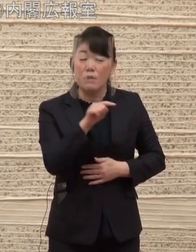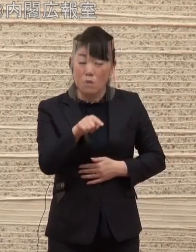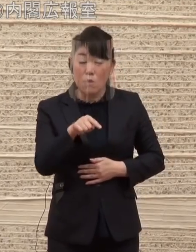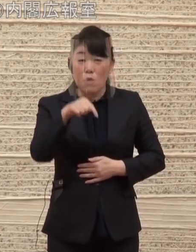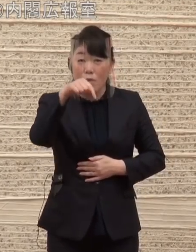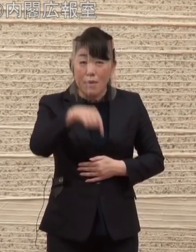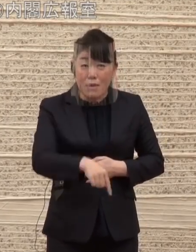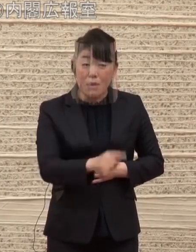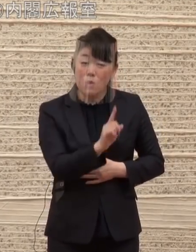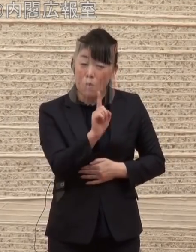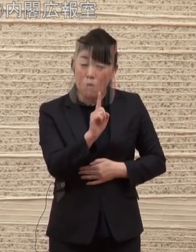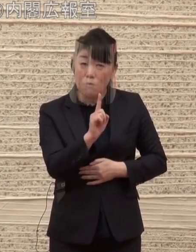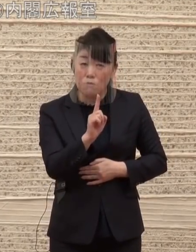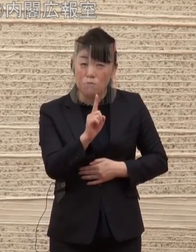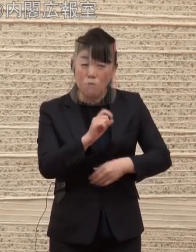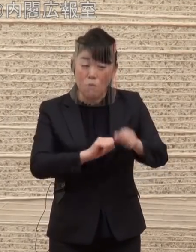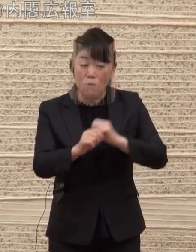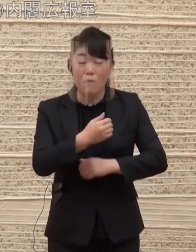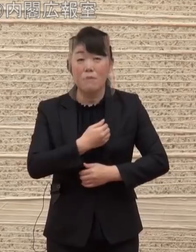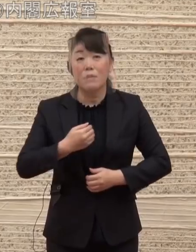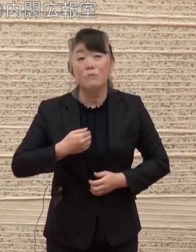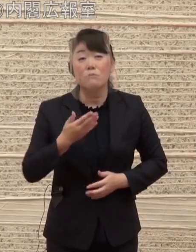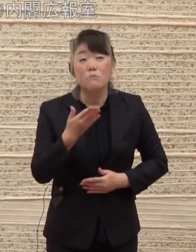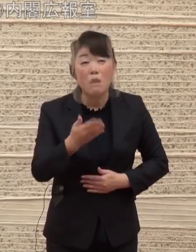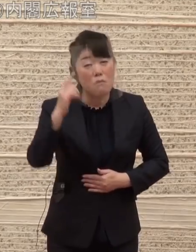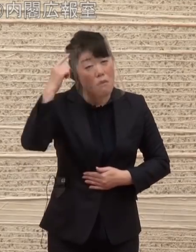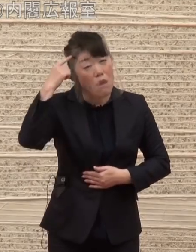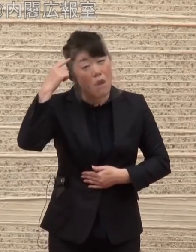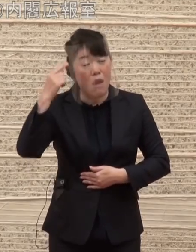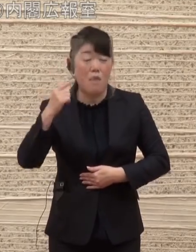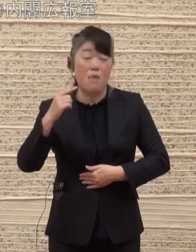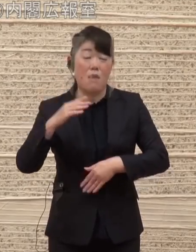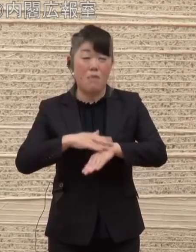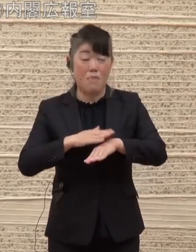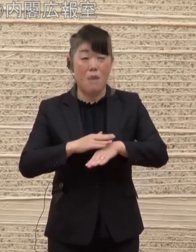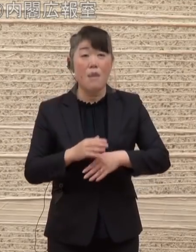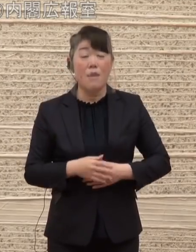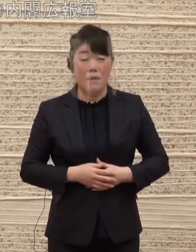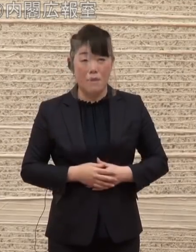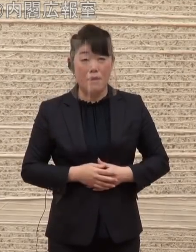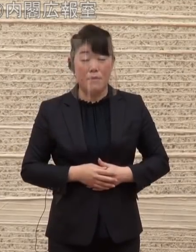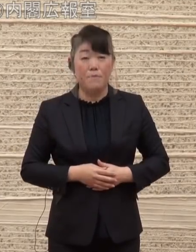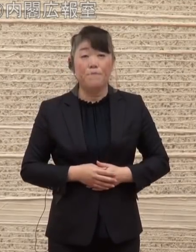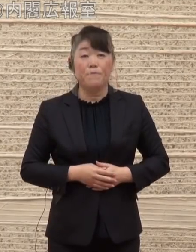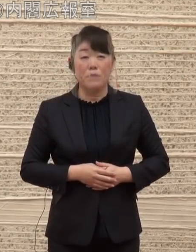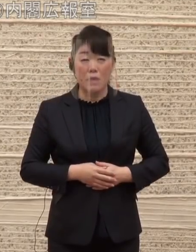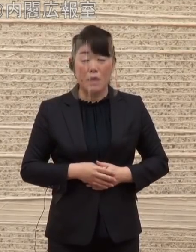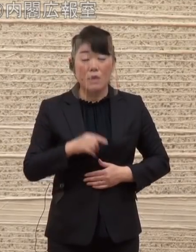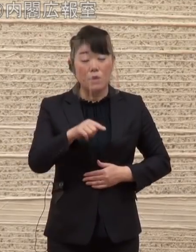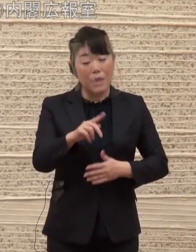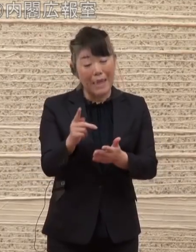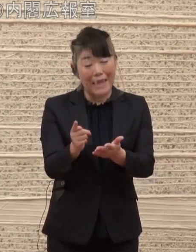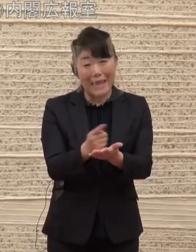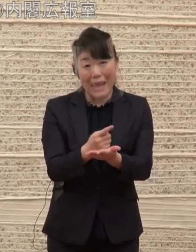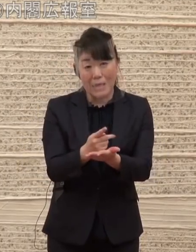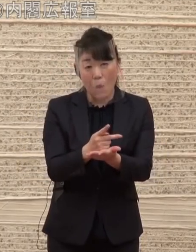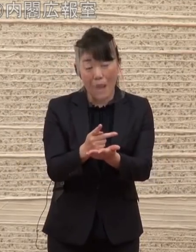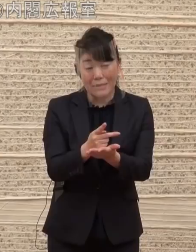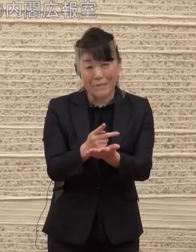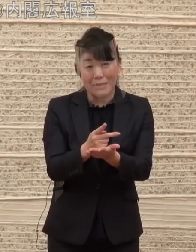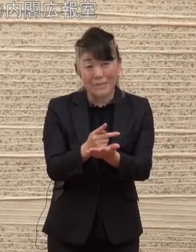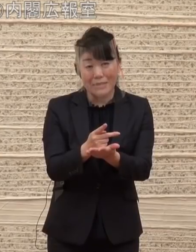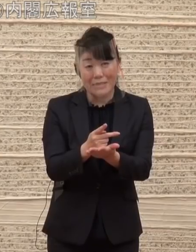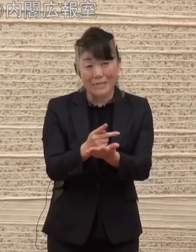鑑定になってたしたいと思っていますその中で100を超える業態においてガイドラインを今おっしゃったようなことは